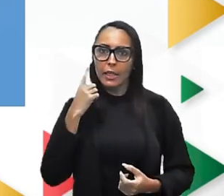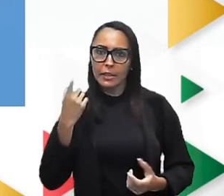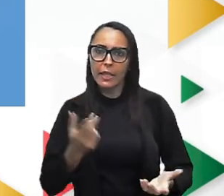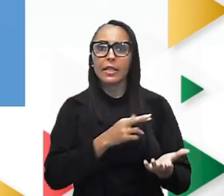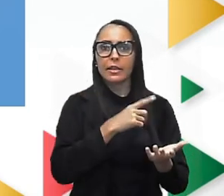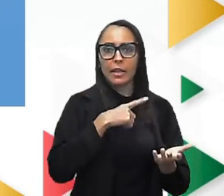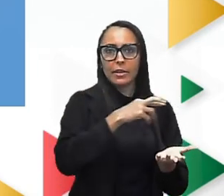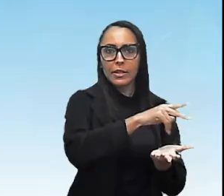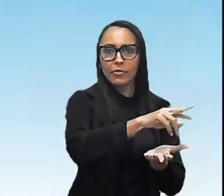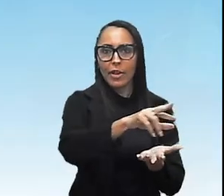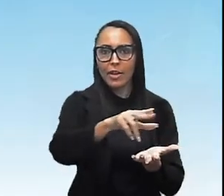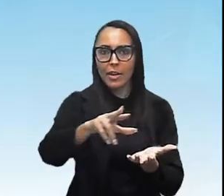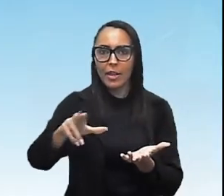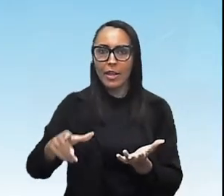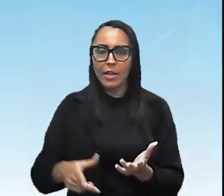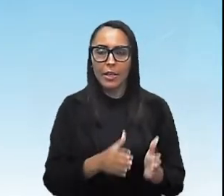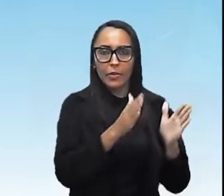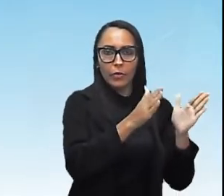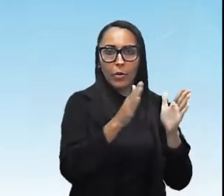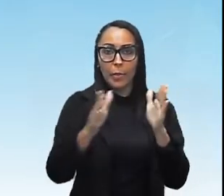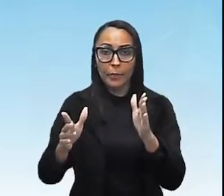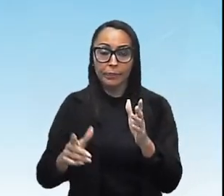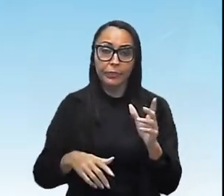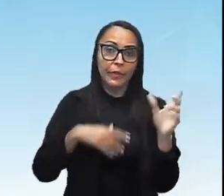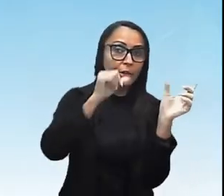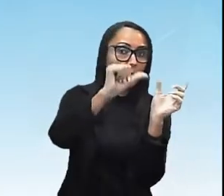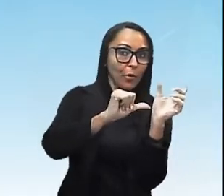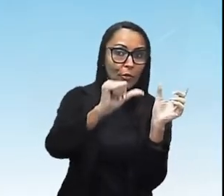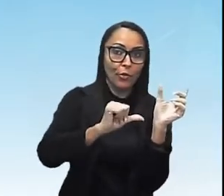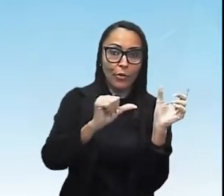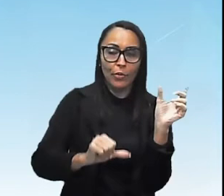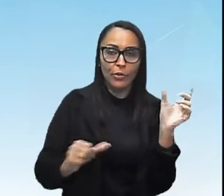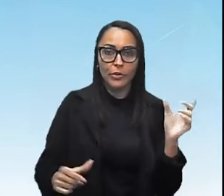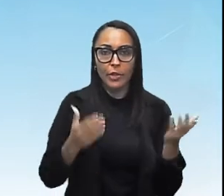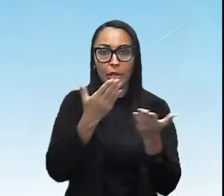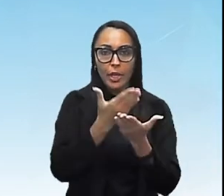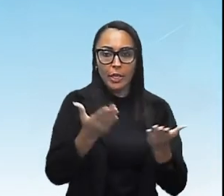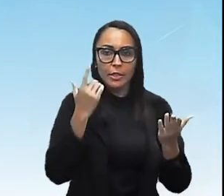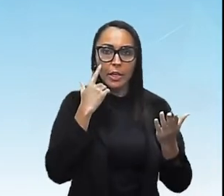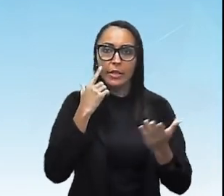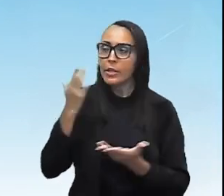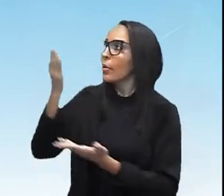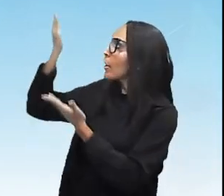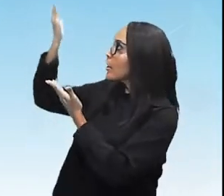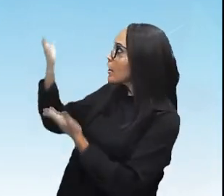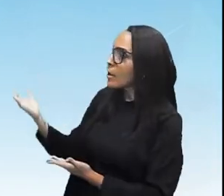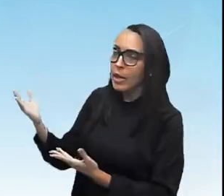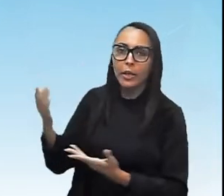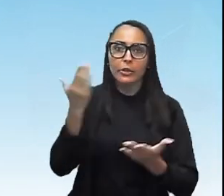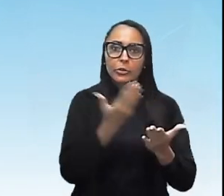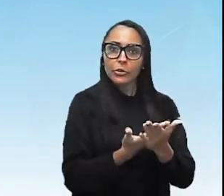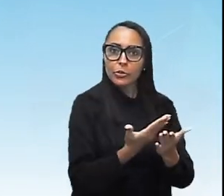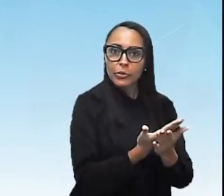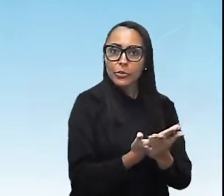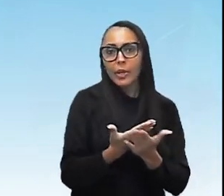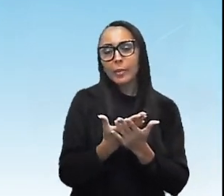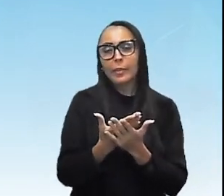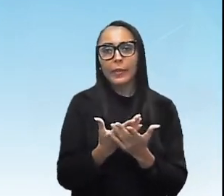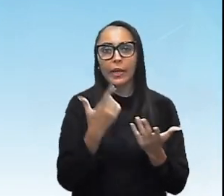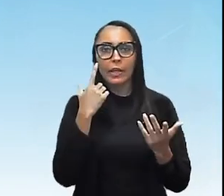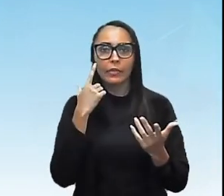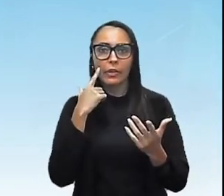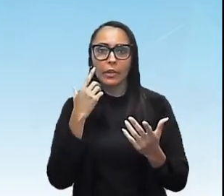diferentes. Então, vejam, morfologia, a estruturação, estudar a estrutura da palavra, morfologia, a